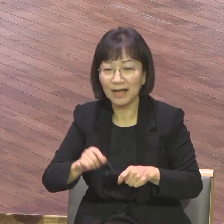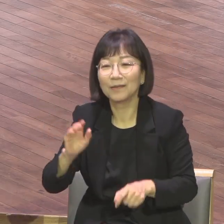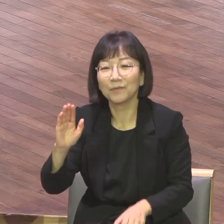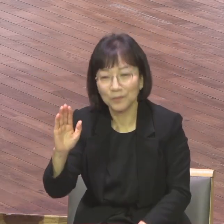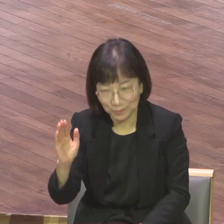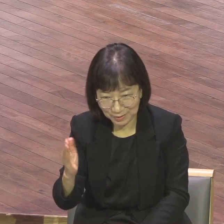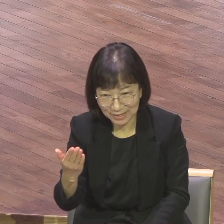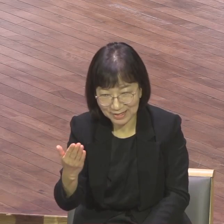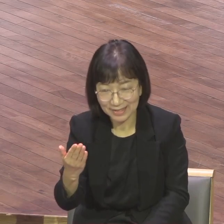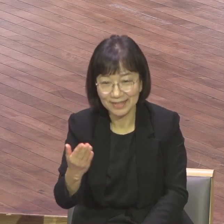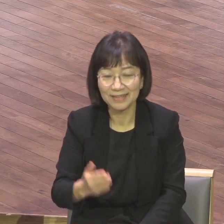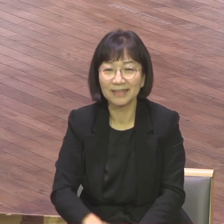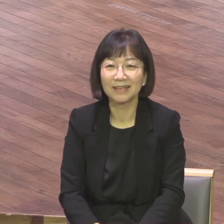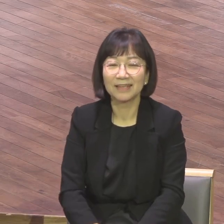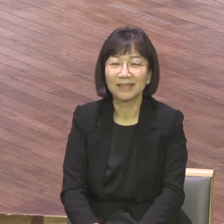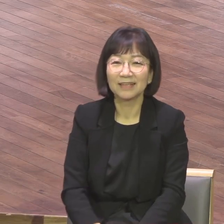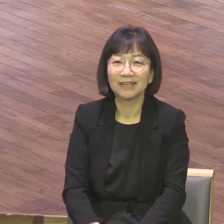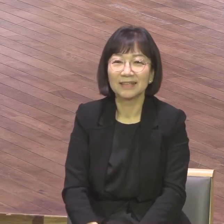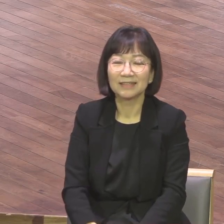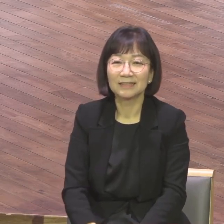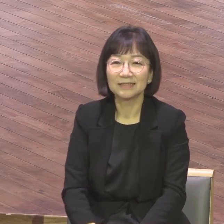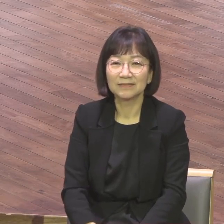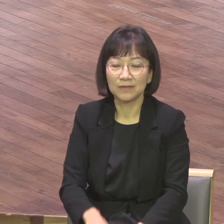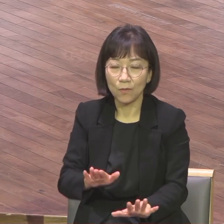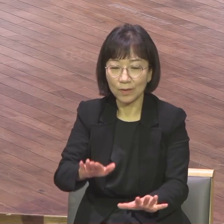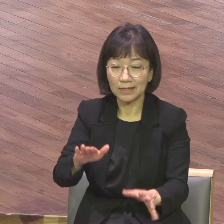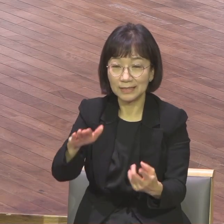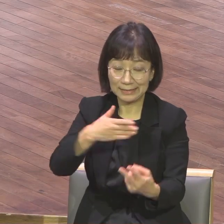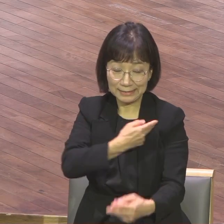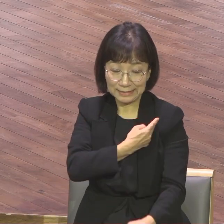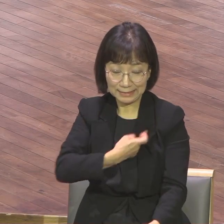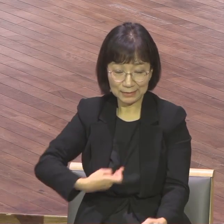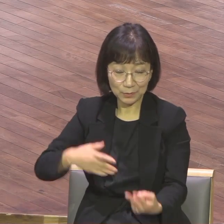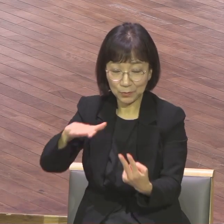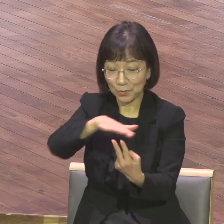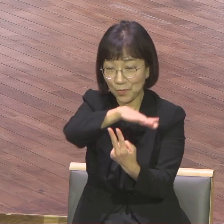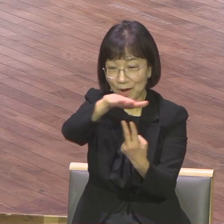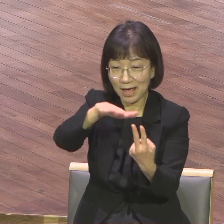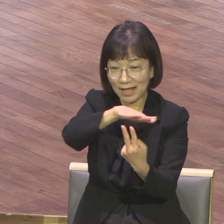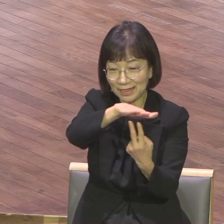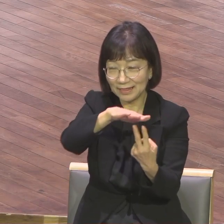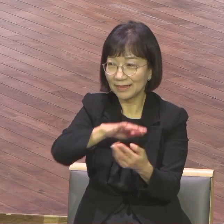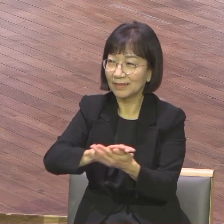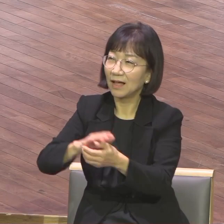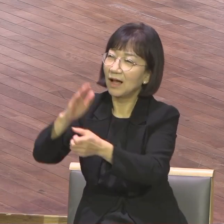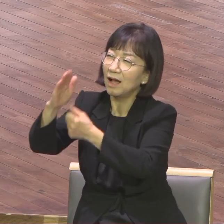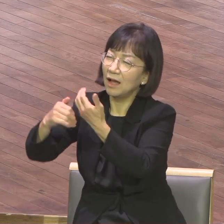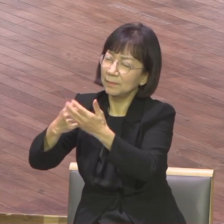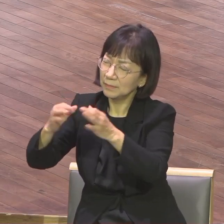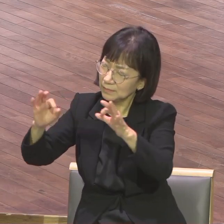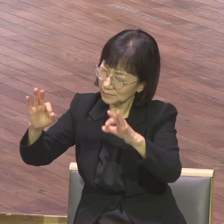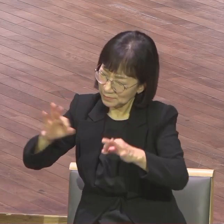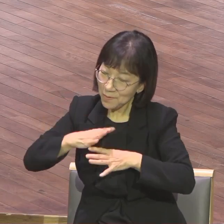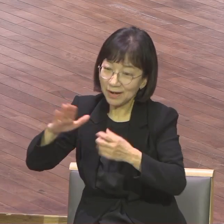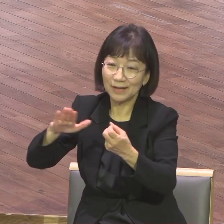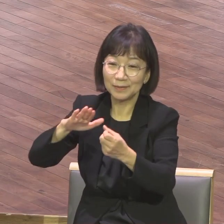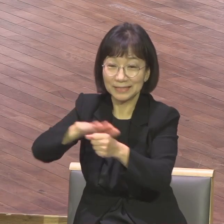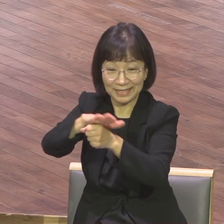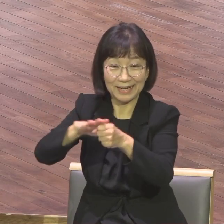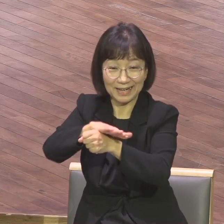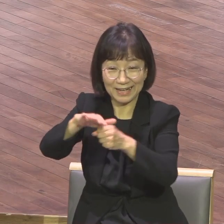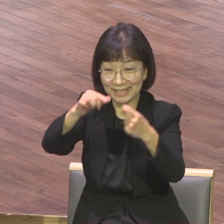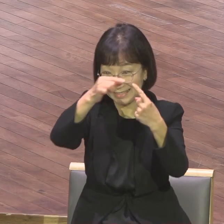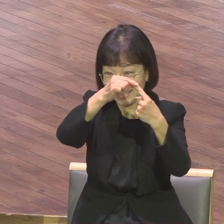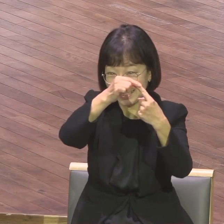하느니라. 자, 사도 요한은요, 하나님의 놀라운 사랑, 하나님의 놀라운 사랑을 인해 가지고